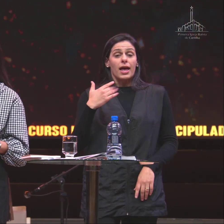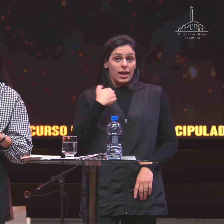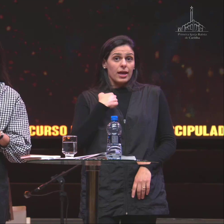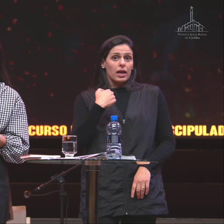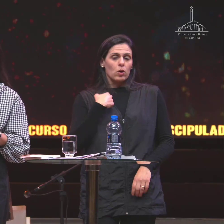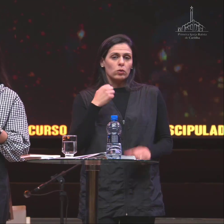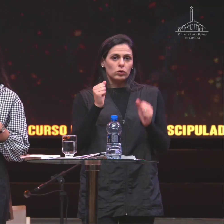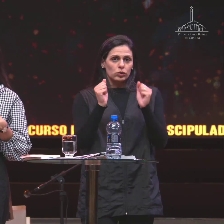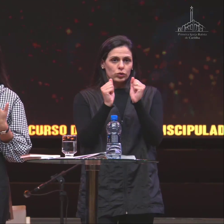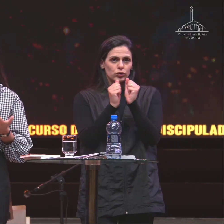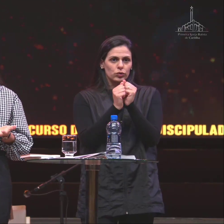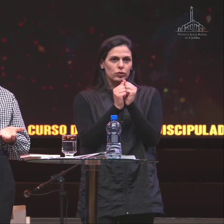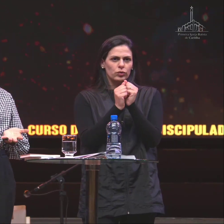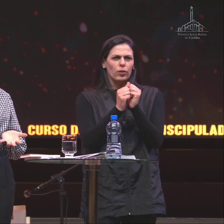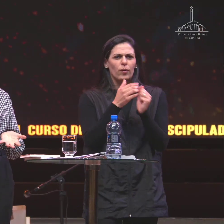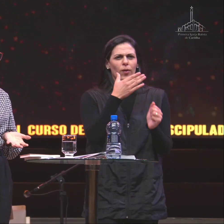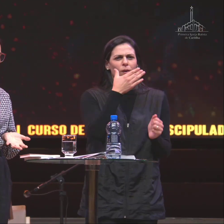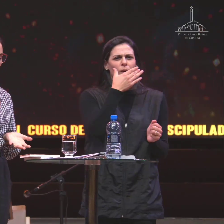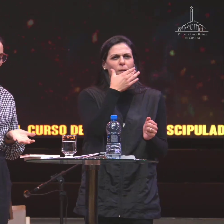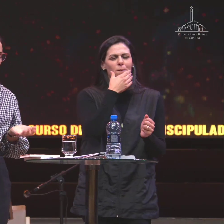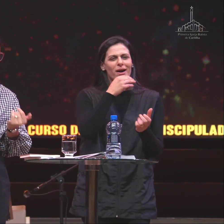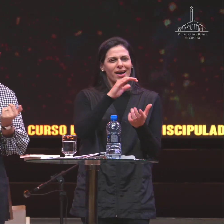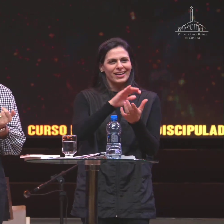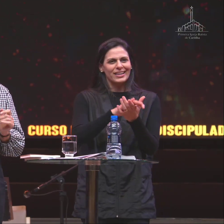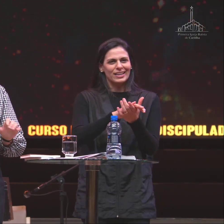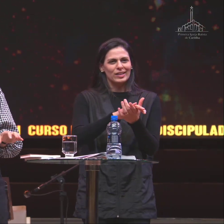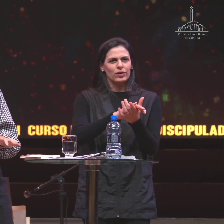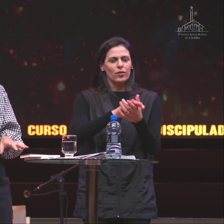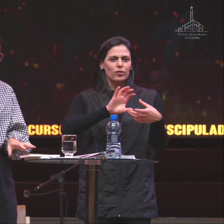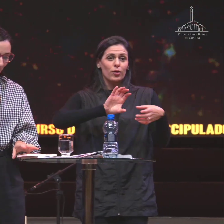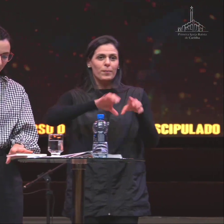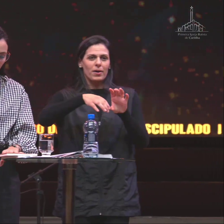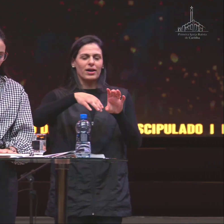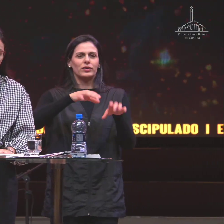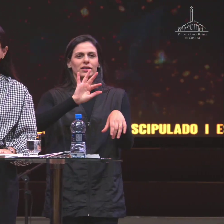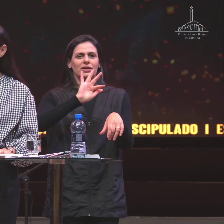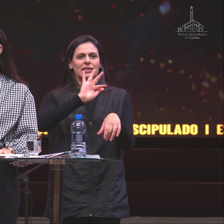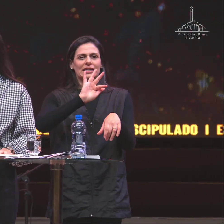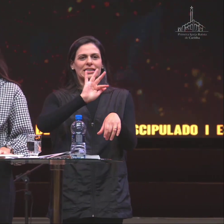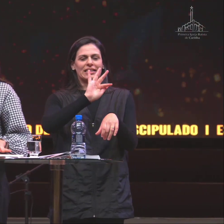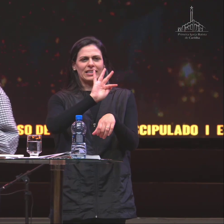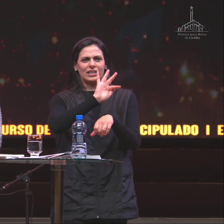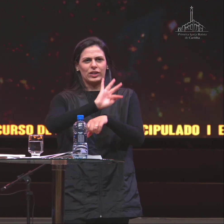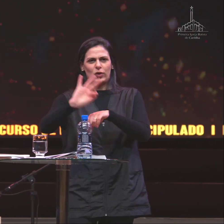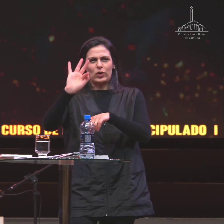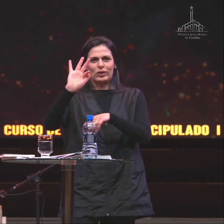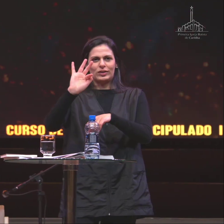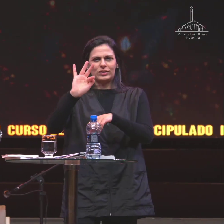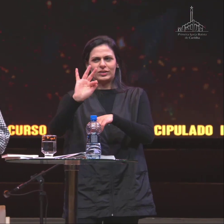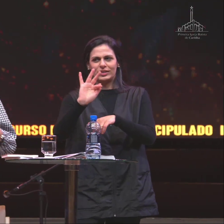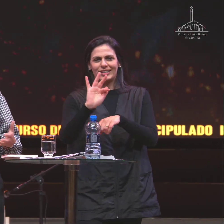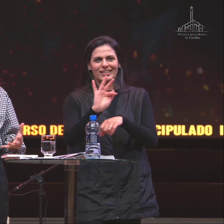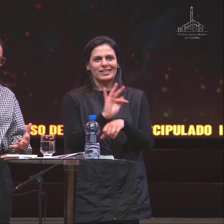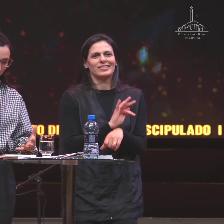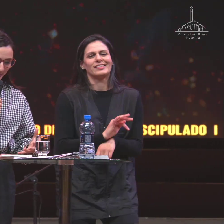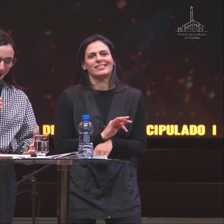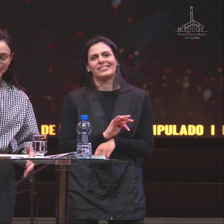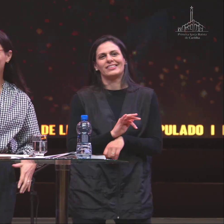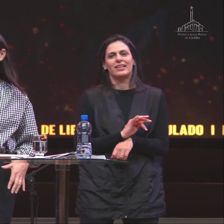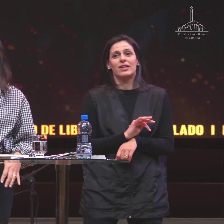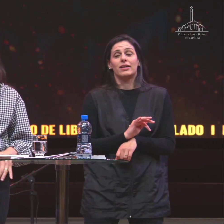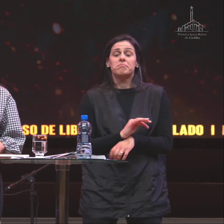nosso ministério, escrita não com tinta, mas com o Espírito vivo, do Deus vivo, não em tábuas de pedra,